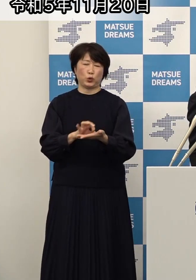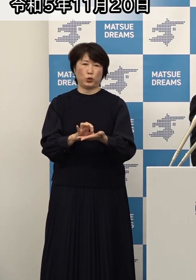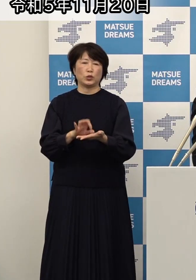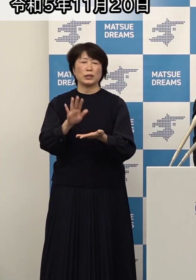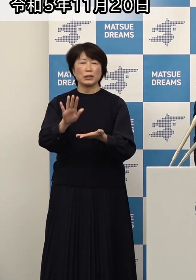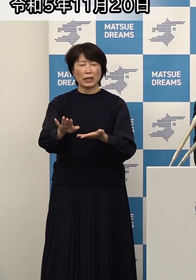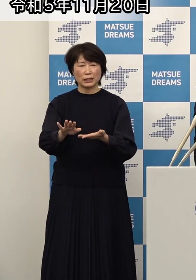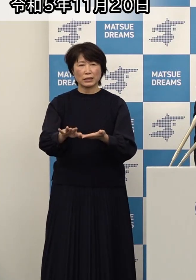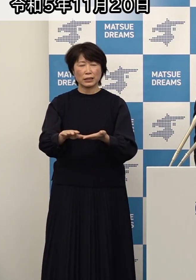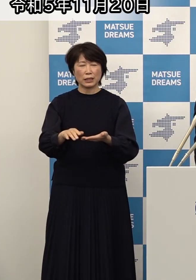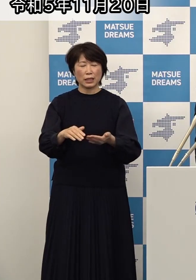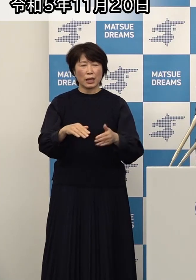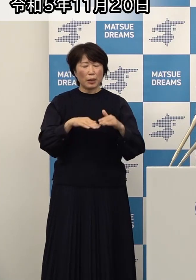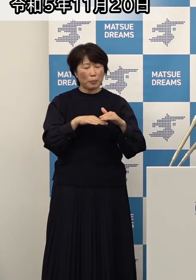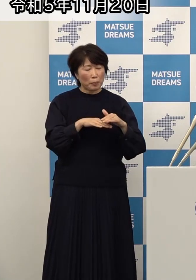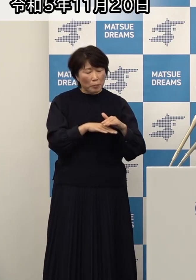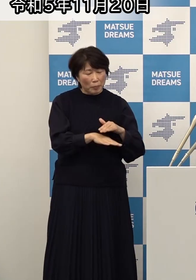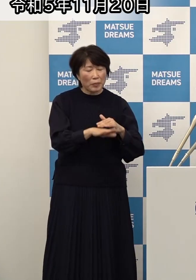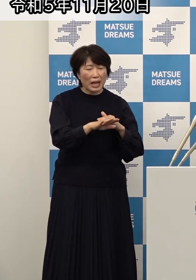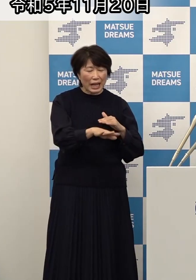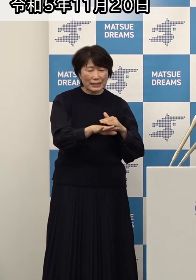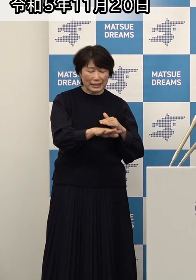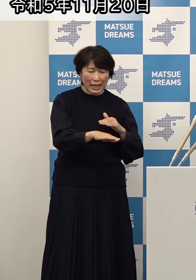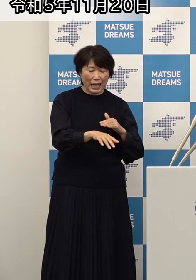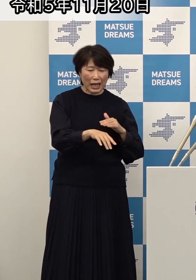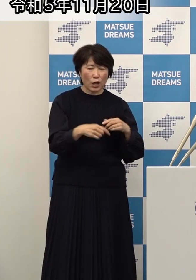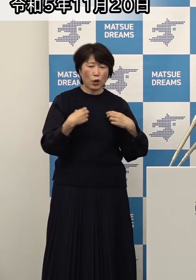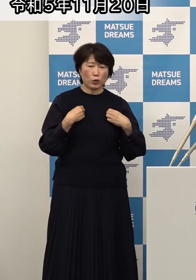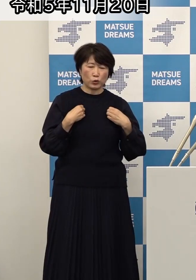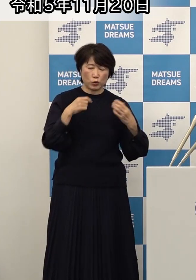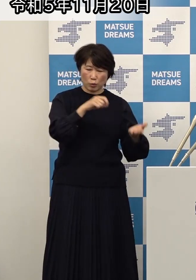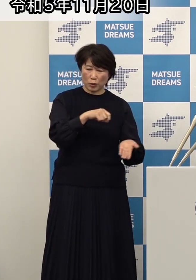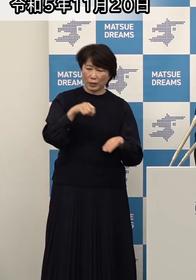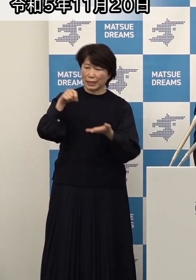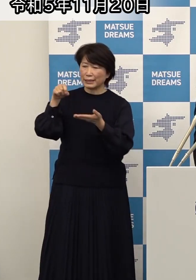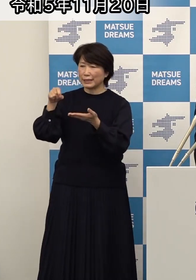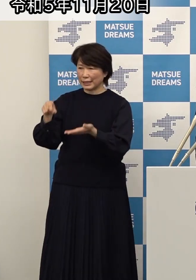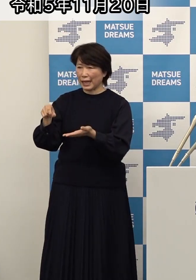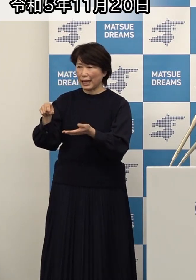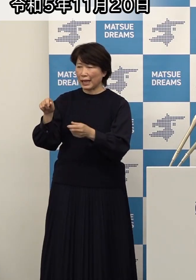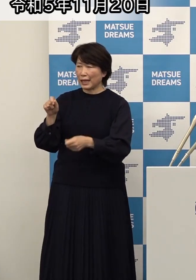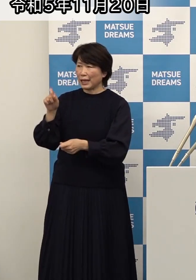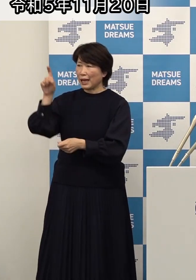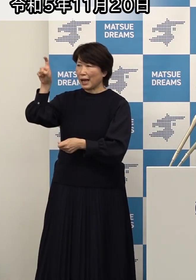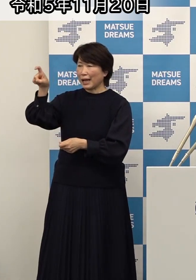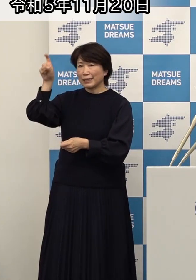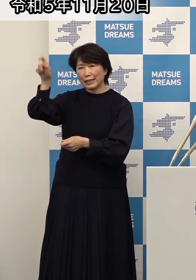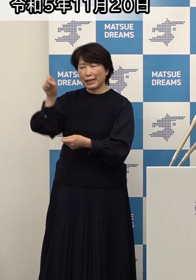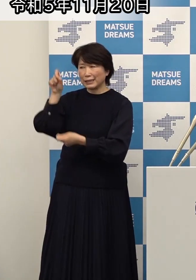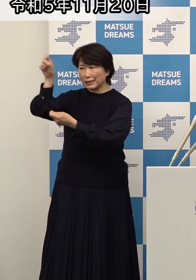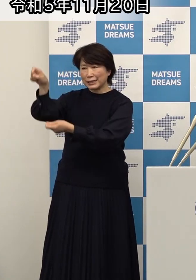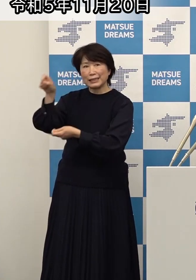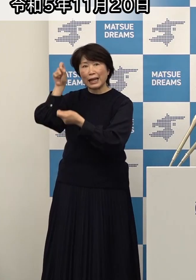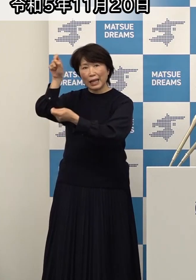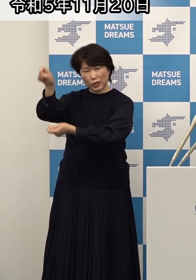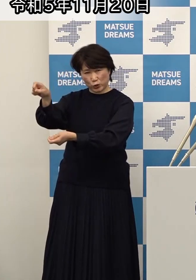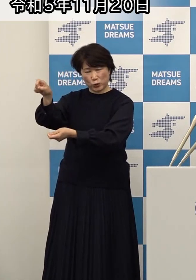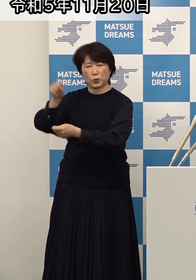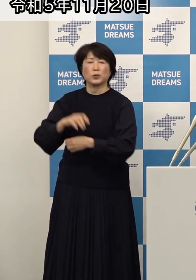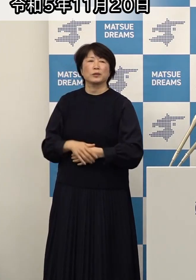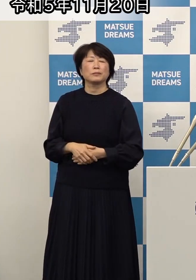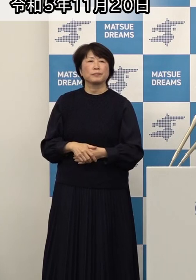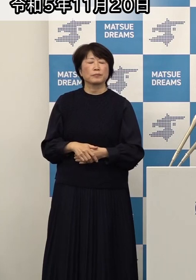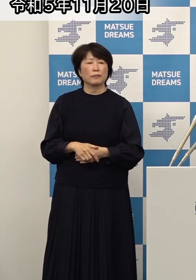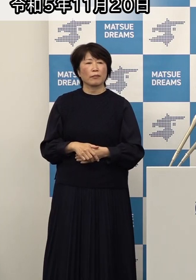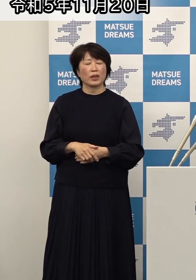ち込んでいただきます。で、洋服をかけるためのこうしたハンガーは市の方で用意しておりますので、まあ、これにこう引っ掛けていただくと。で、一方